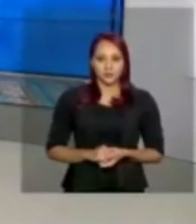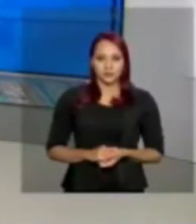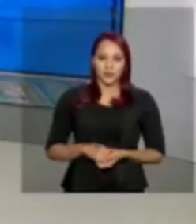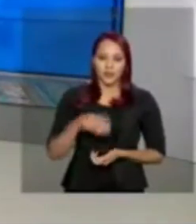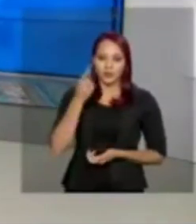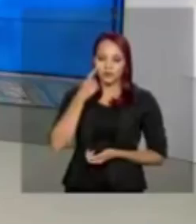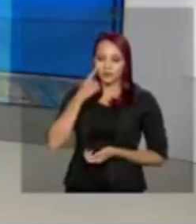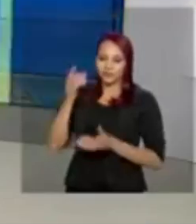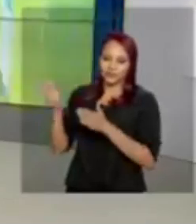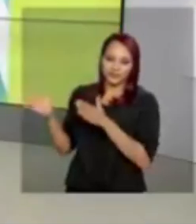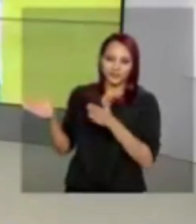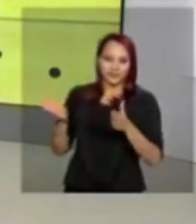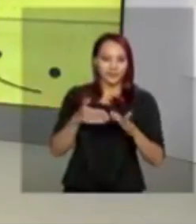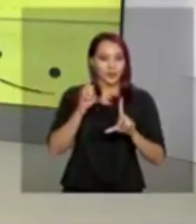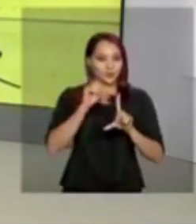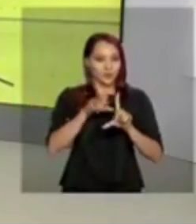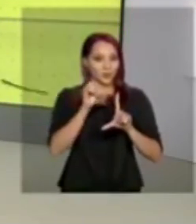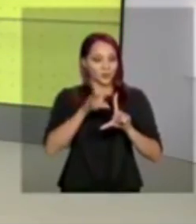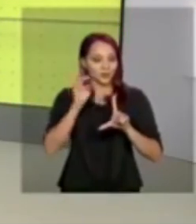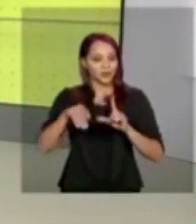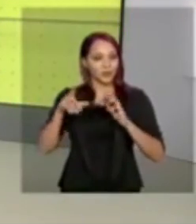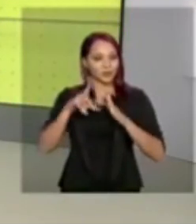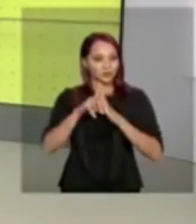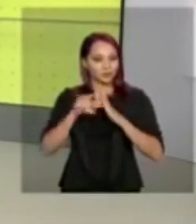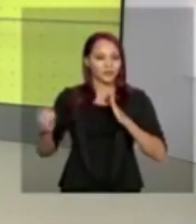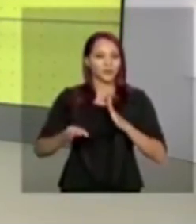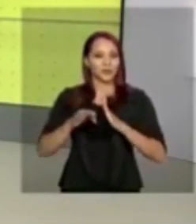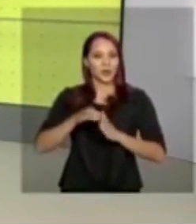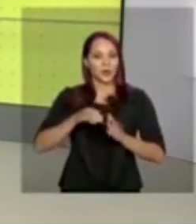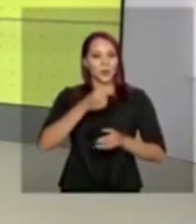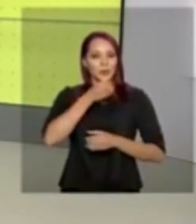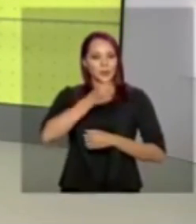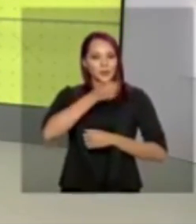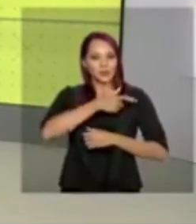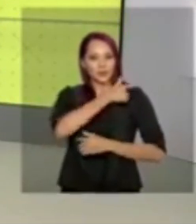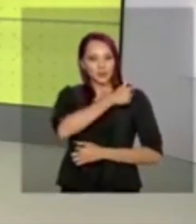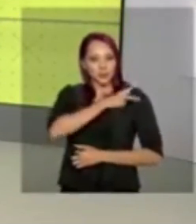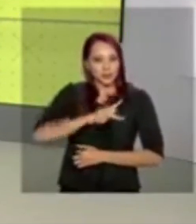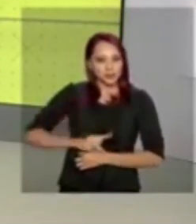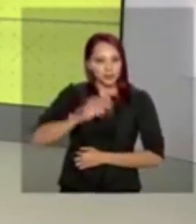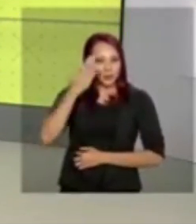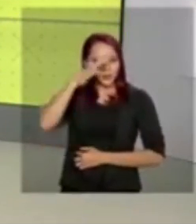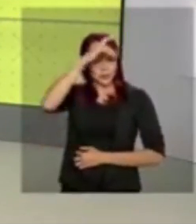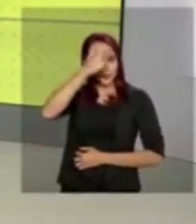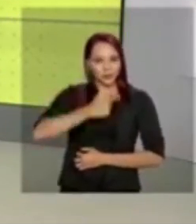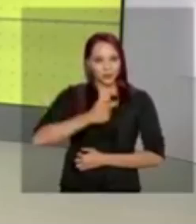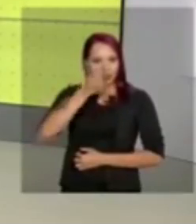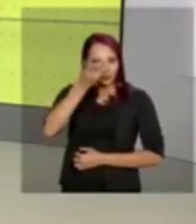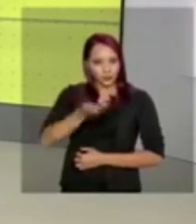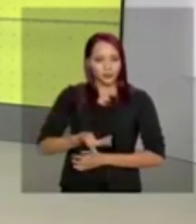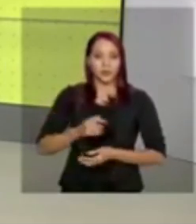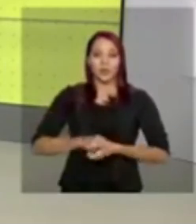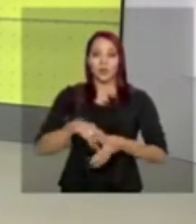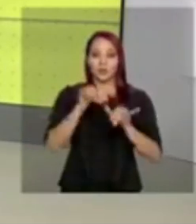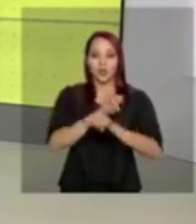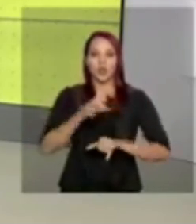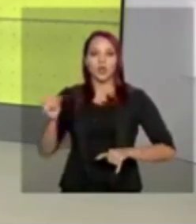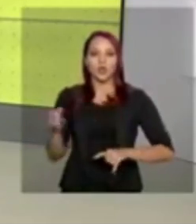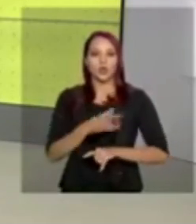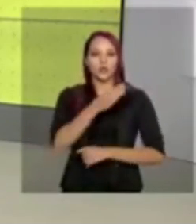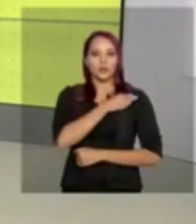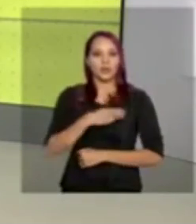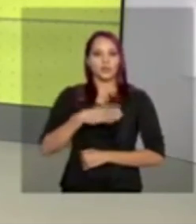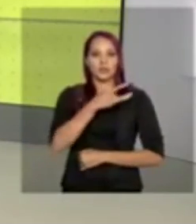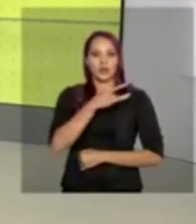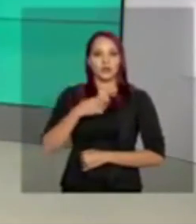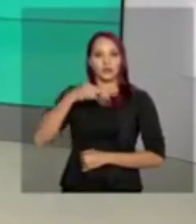Nós acompanhamos ao vivo, direto do Palácio do Planalto, o pronunciamento do presidente Jair Bolsonaro. Ele anunciou o novo ministro da